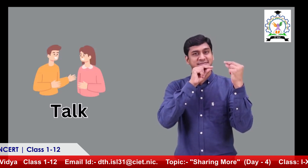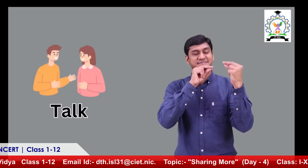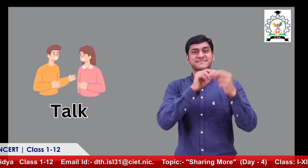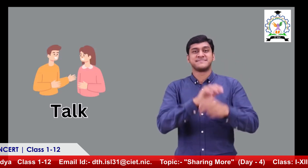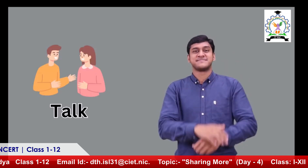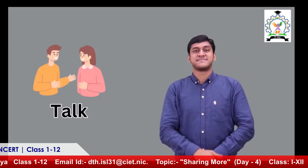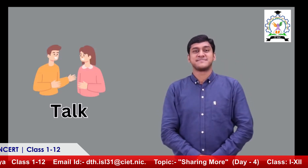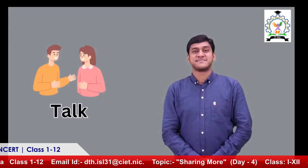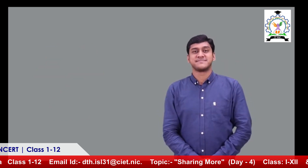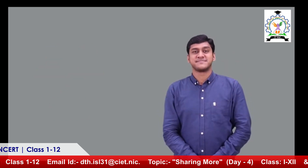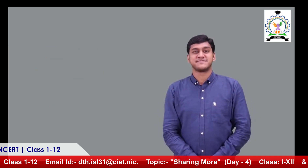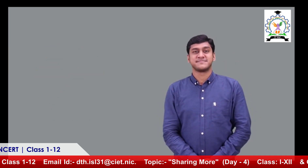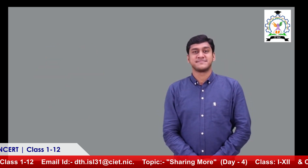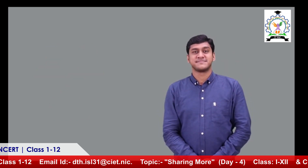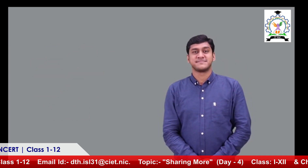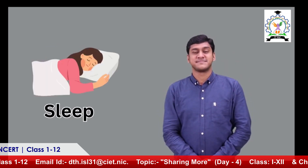बात करना,